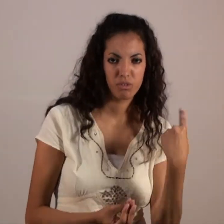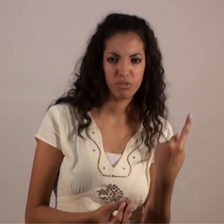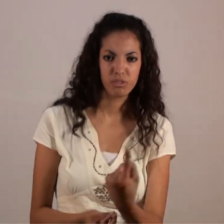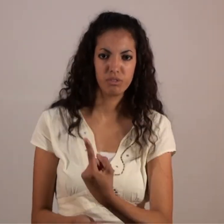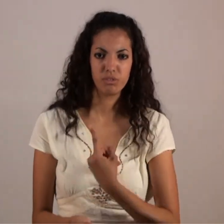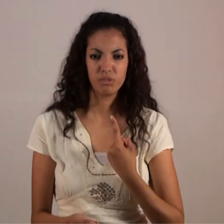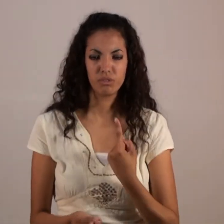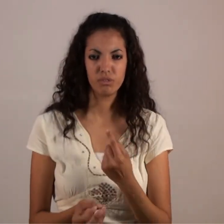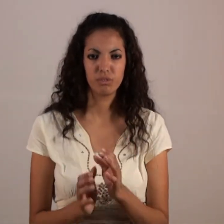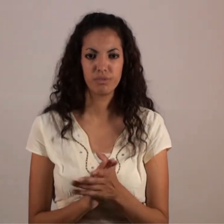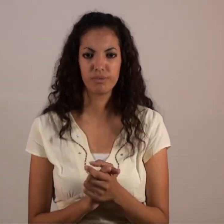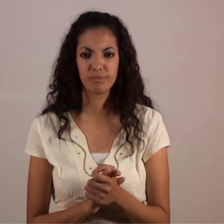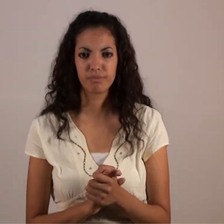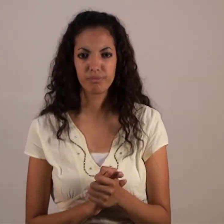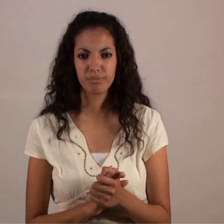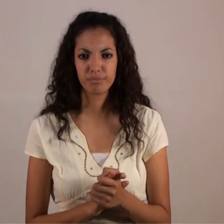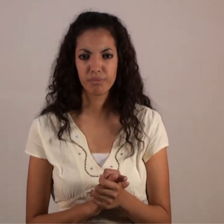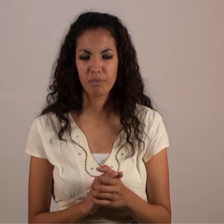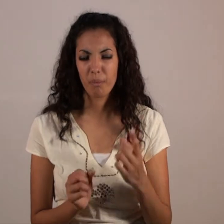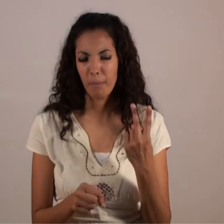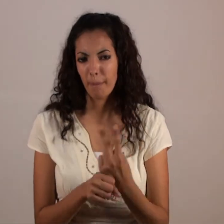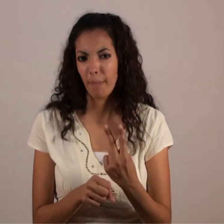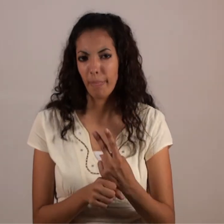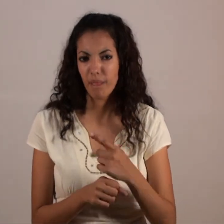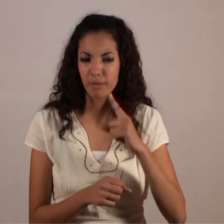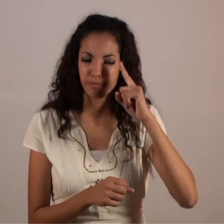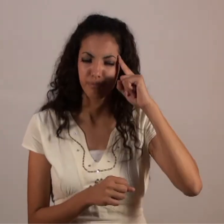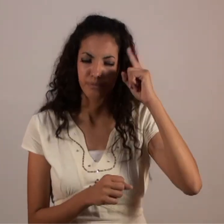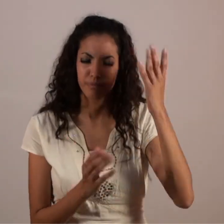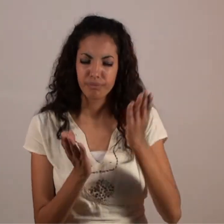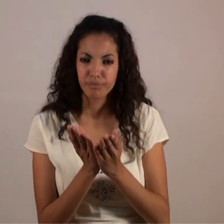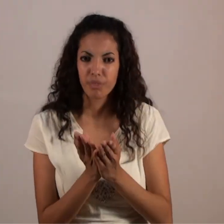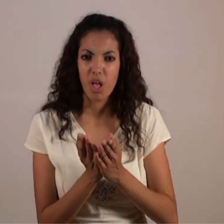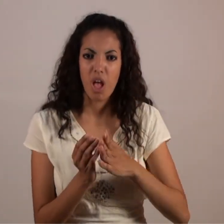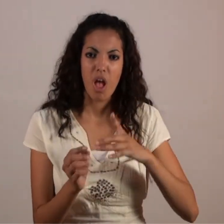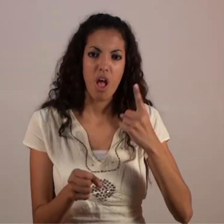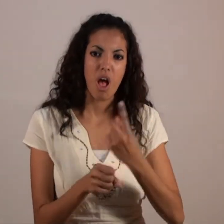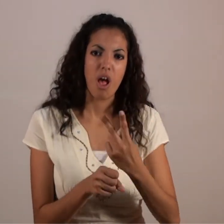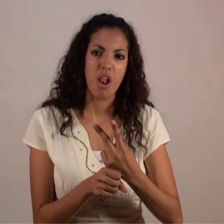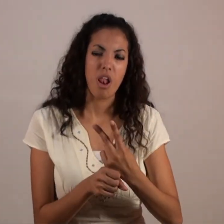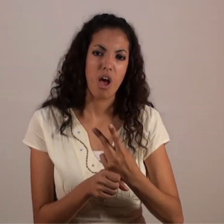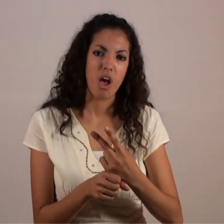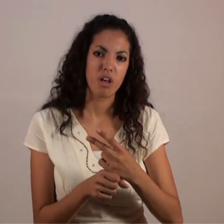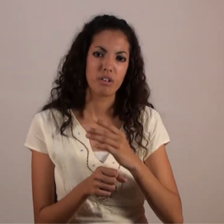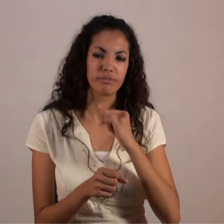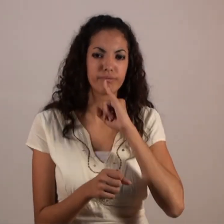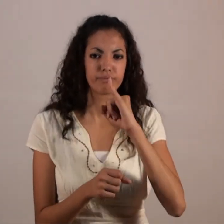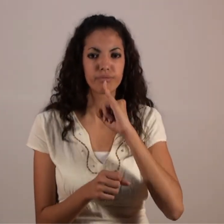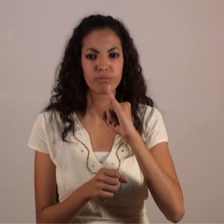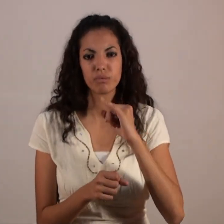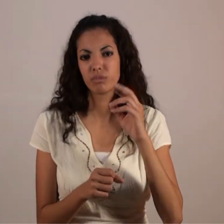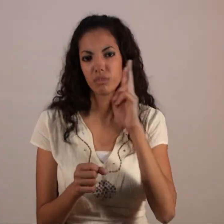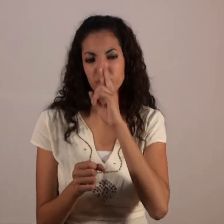2. Medita en la segunda cita de Elena de White copiada arriba. considera en forma especial la